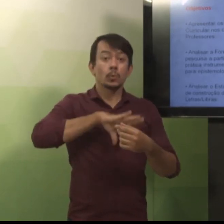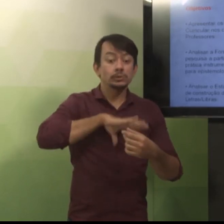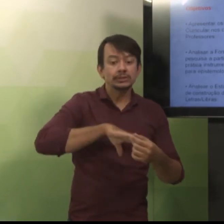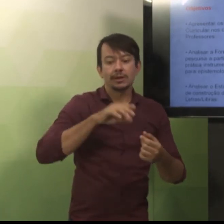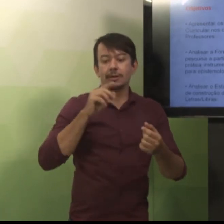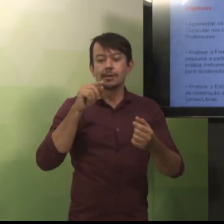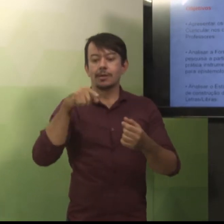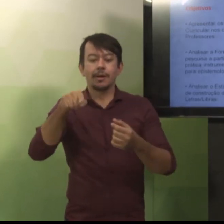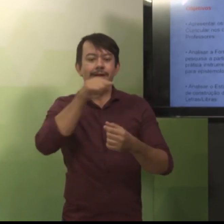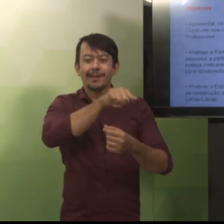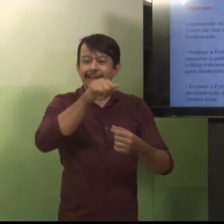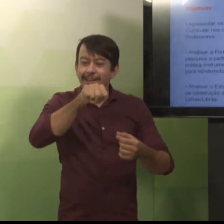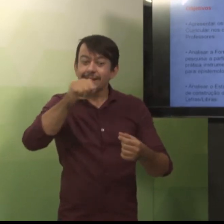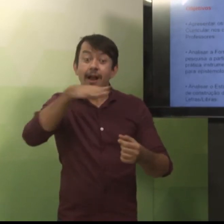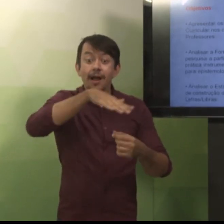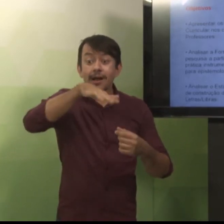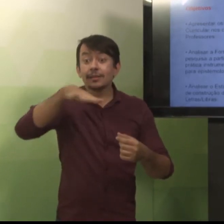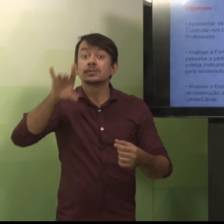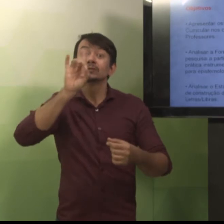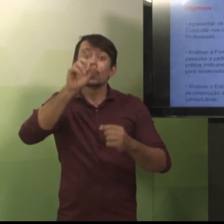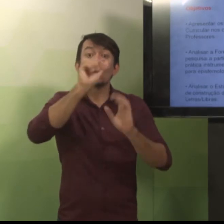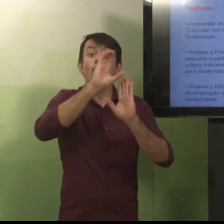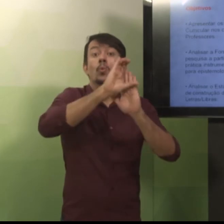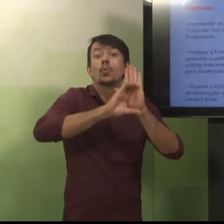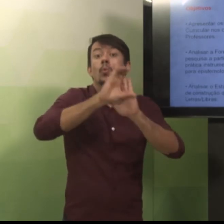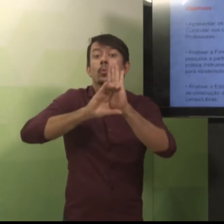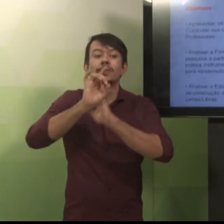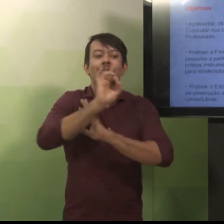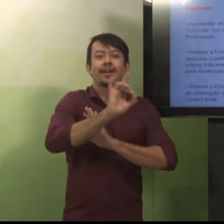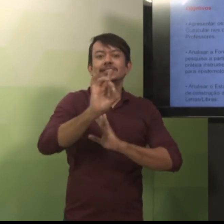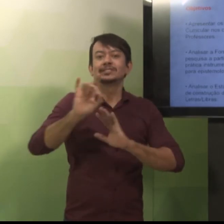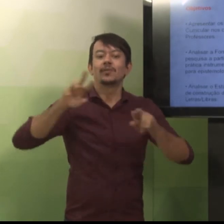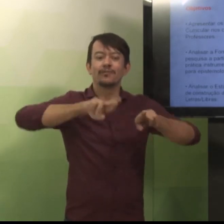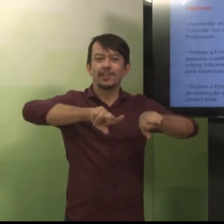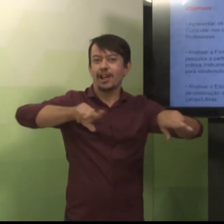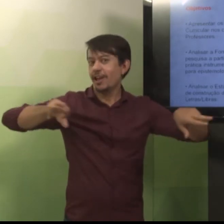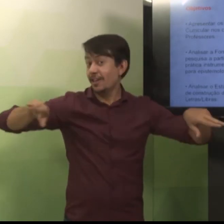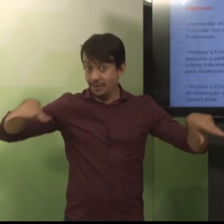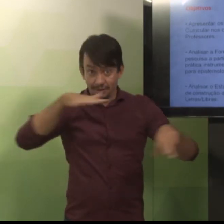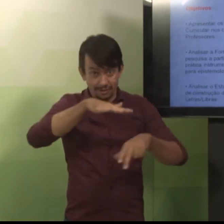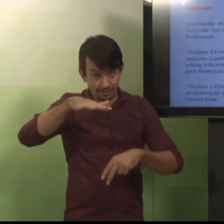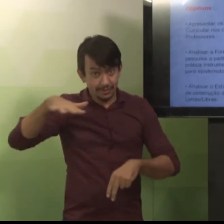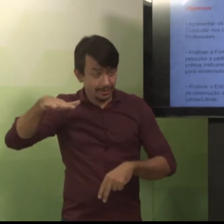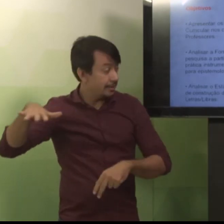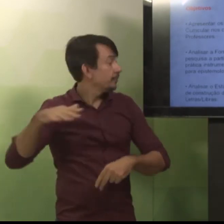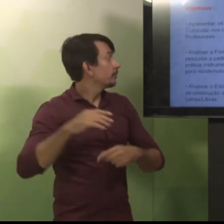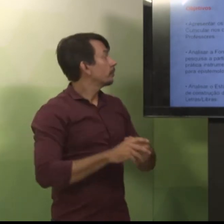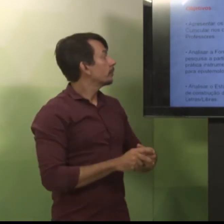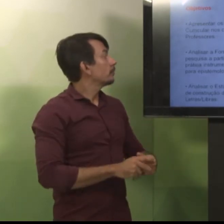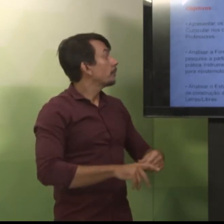diferentes tipos de formação de professores, pedagogia, matemática, português, dentre outros